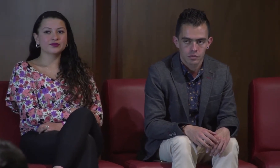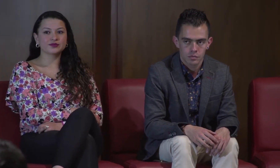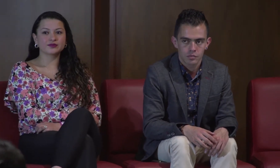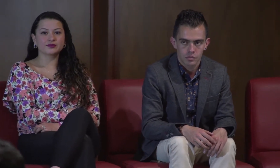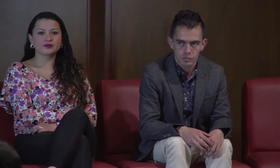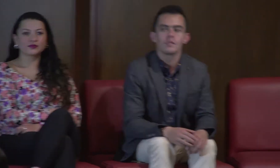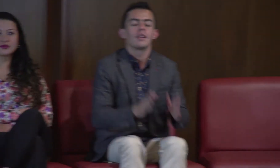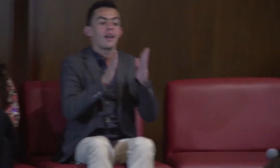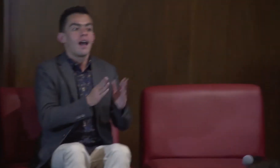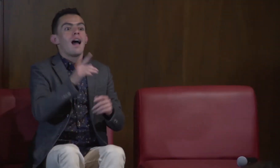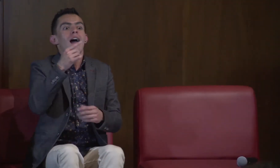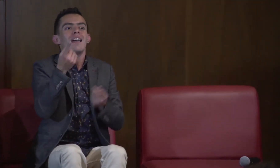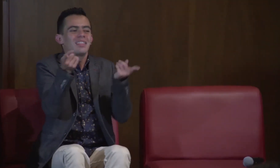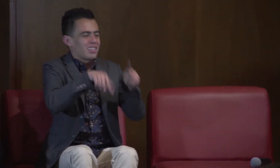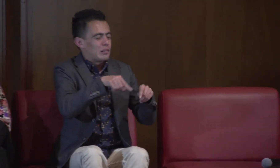e interpretación.